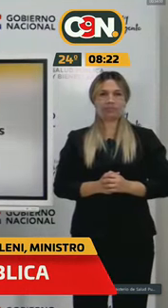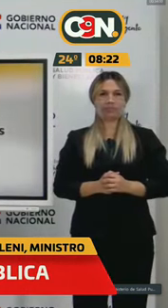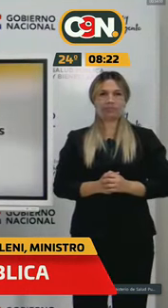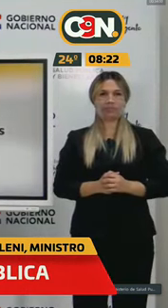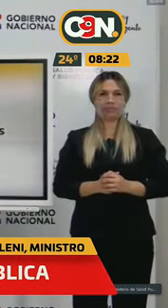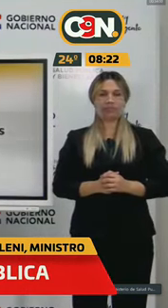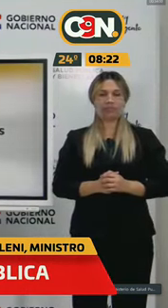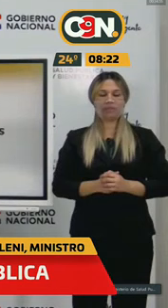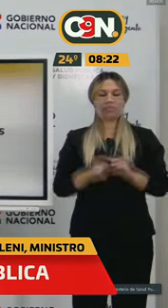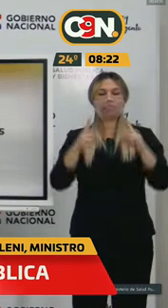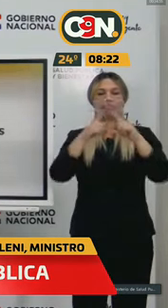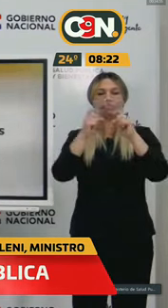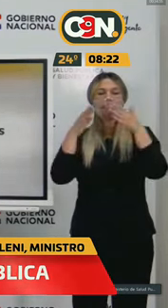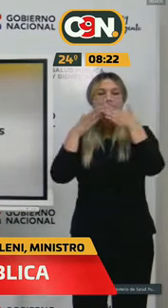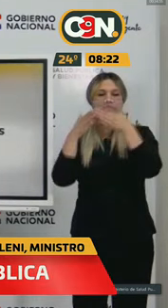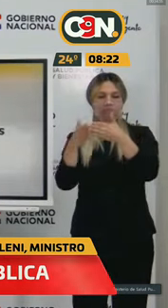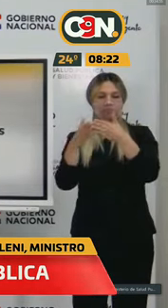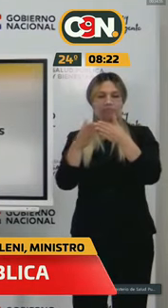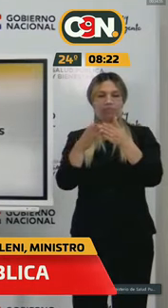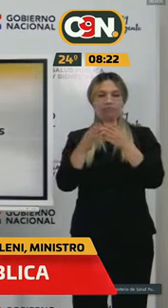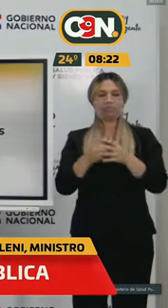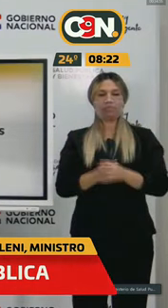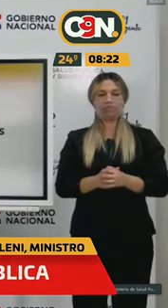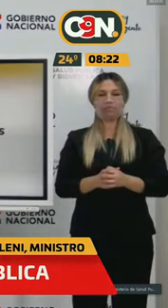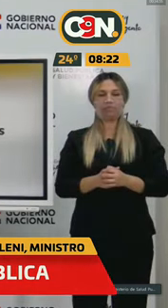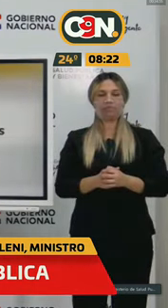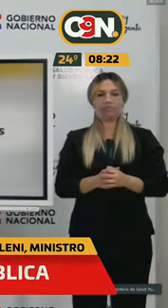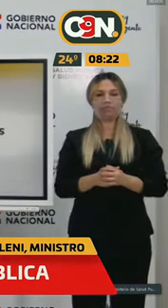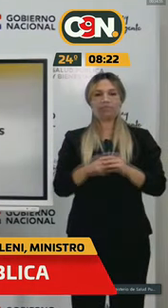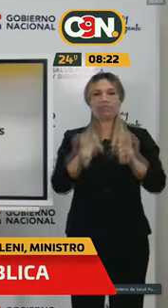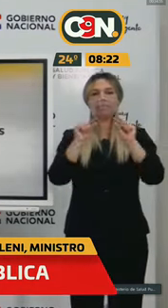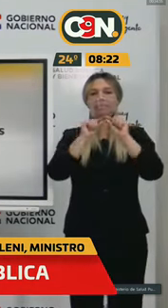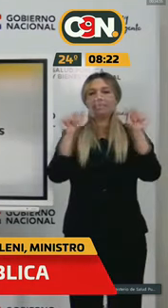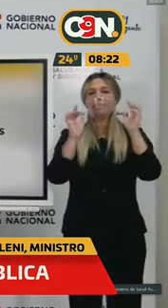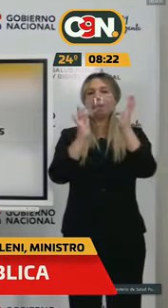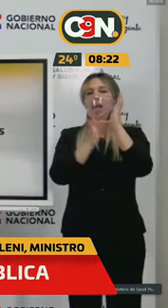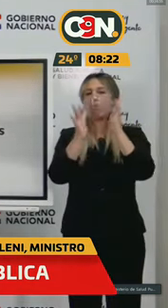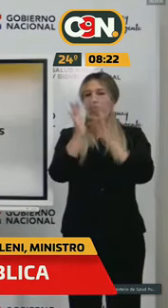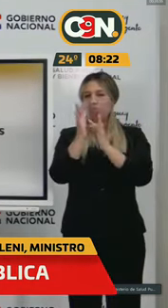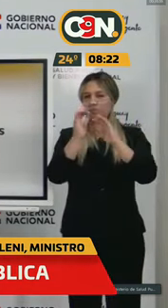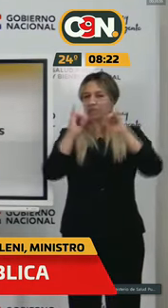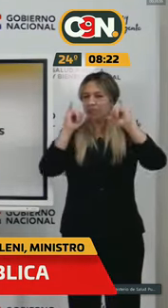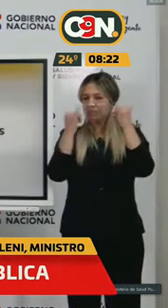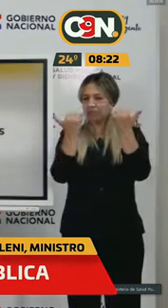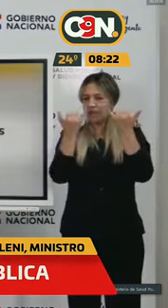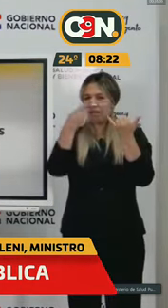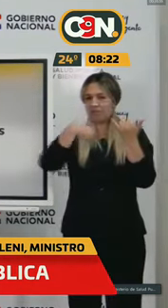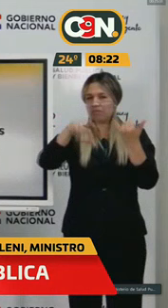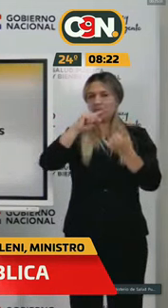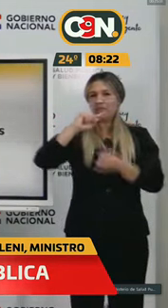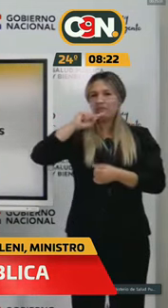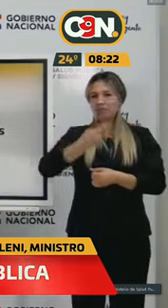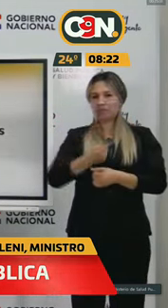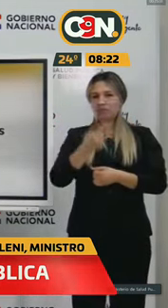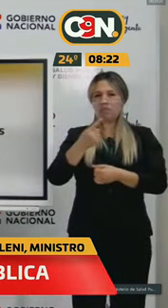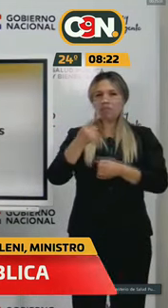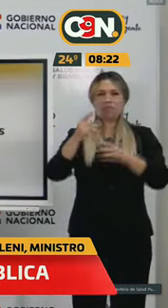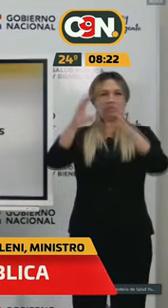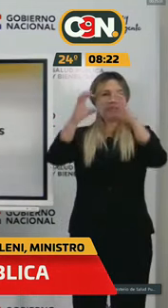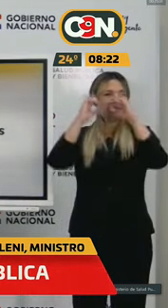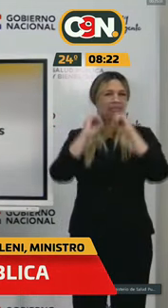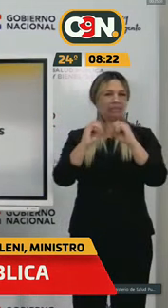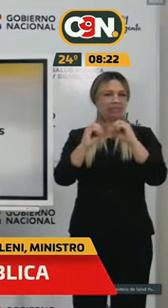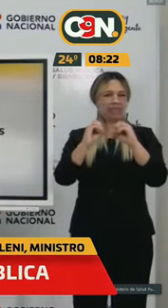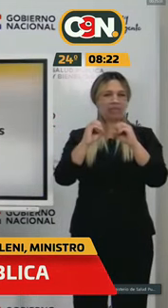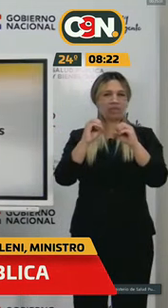en conjunto entre Radio 1000 y el 13. Respecto al tema KQP, ¿ya se tomó la decisión de volver a fase cero los